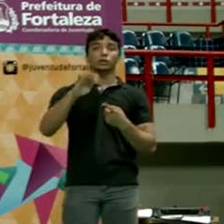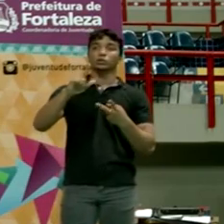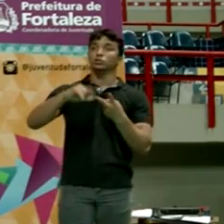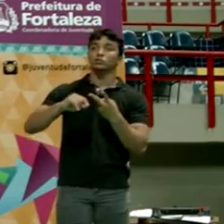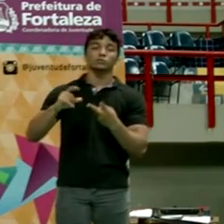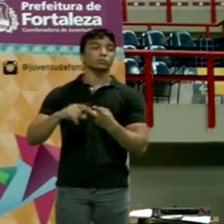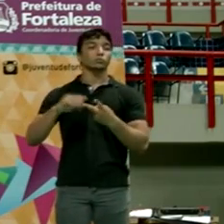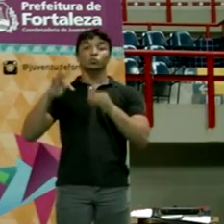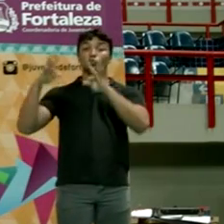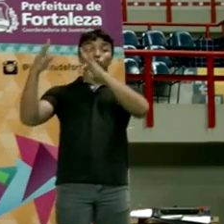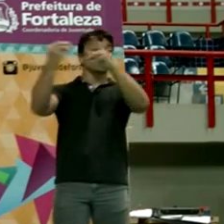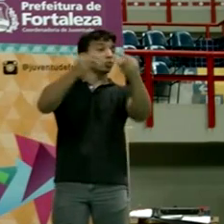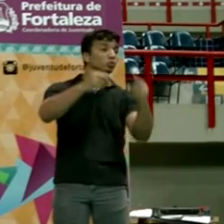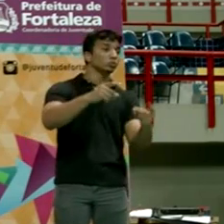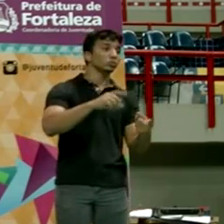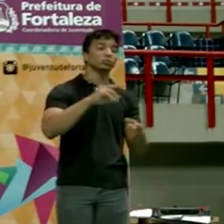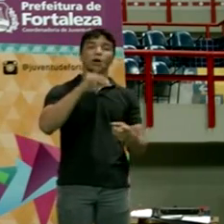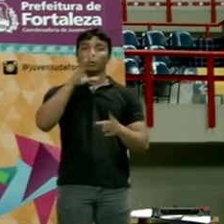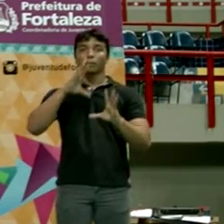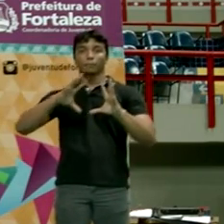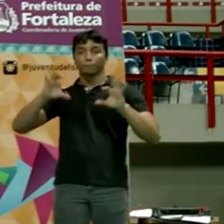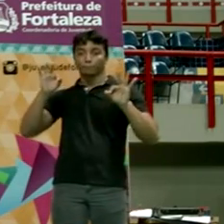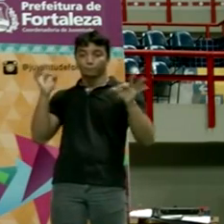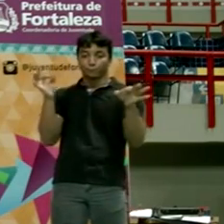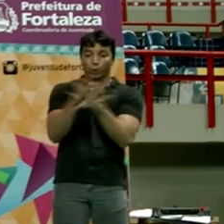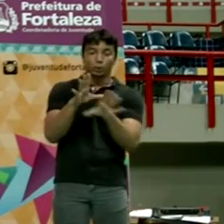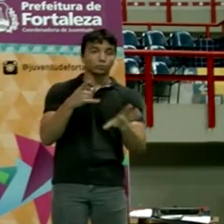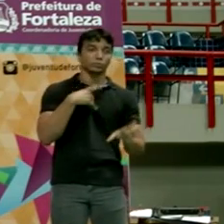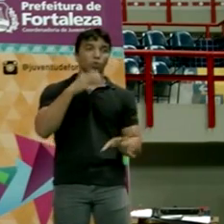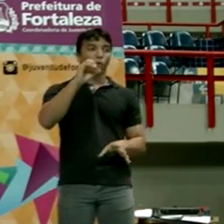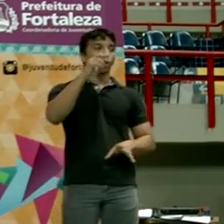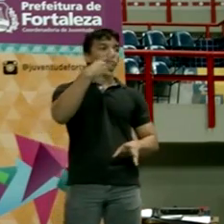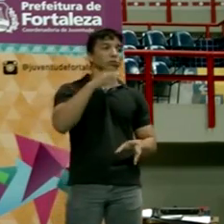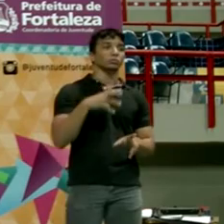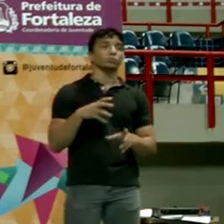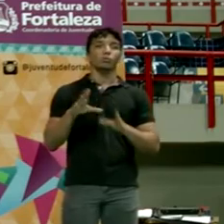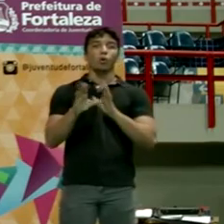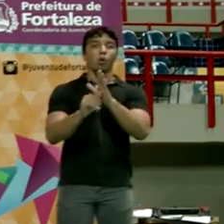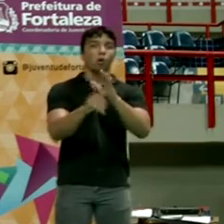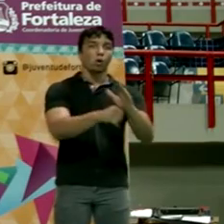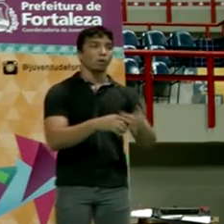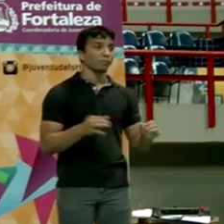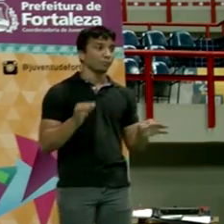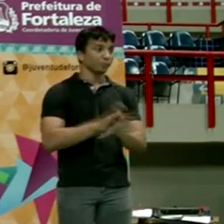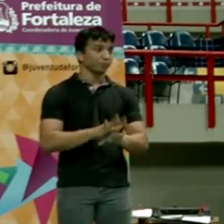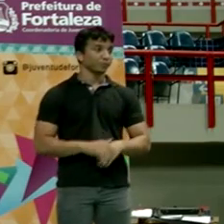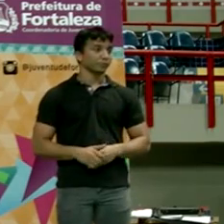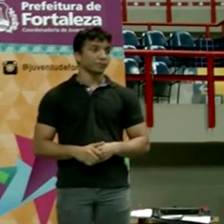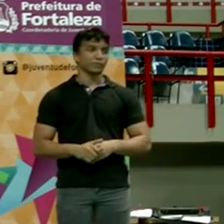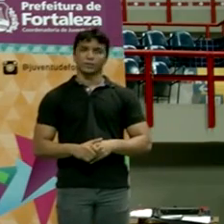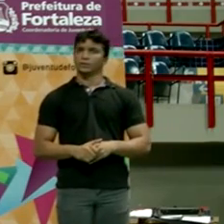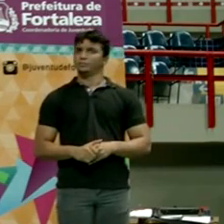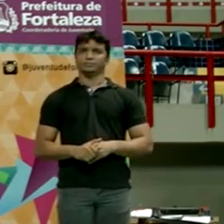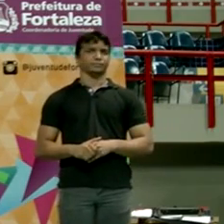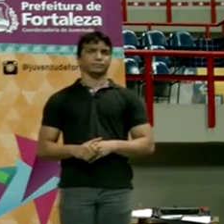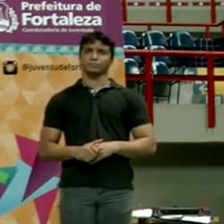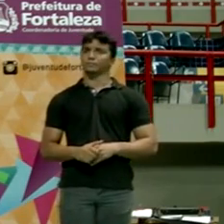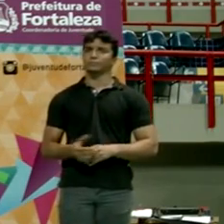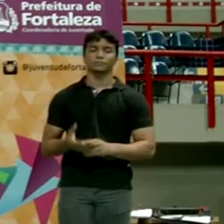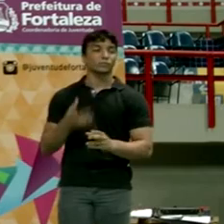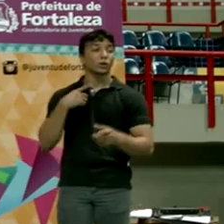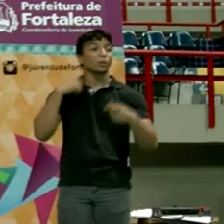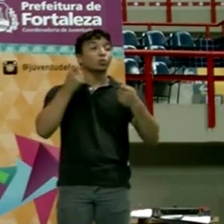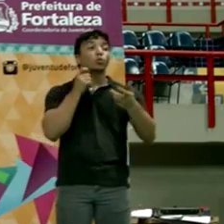vai acabar totalmente com a corrupção, ninguém vai acabar. Corrupção existe no mundo inteiro, mas é preciso diminuir consideravelmente. Mais do que